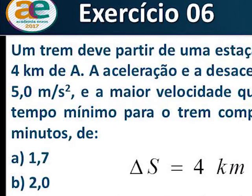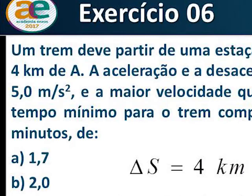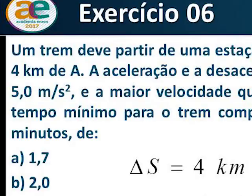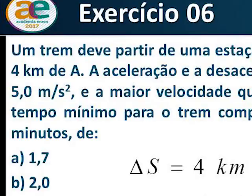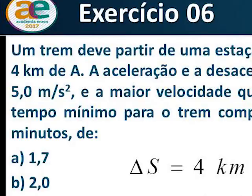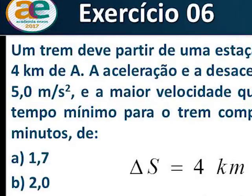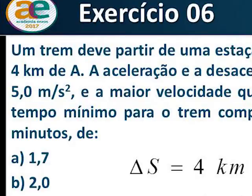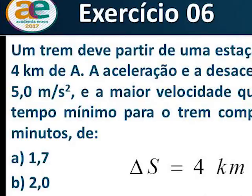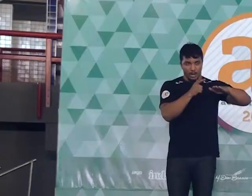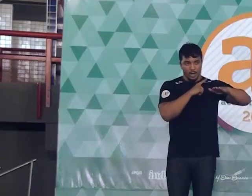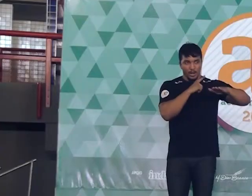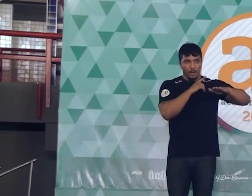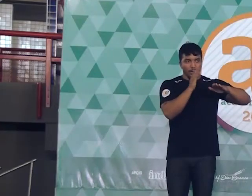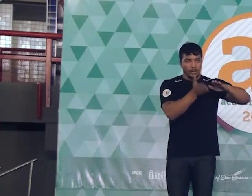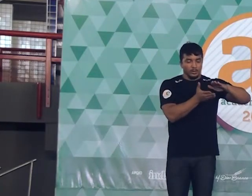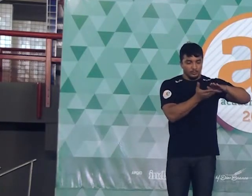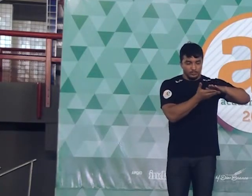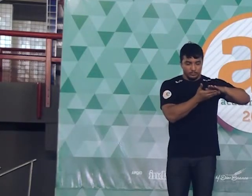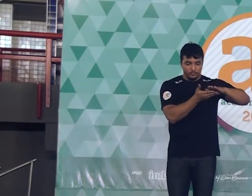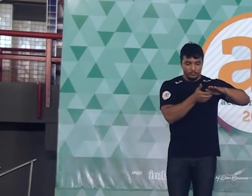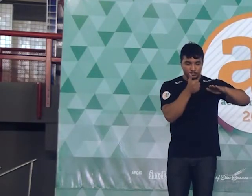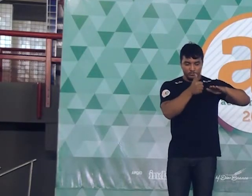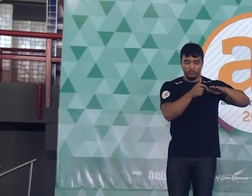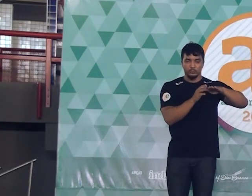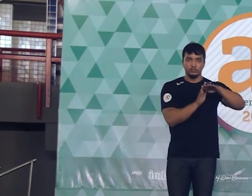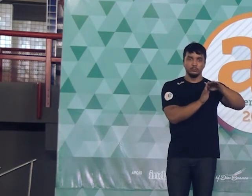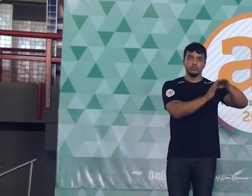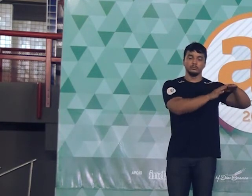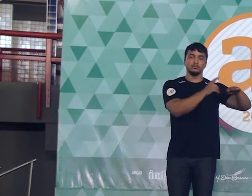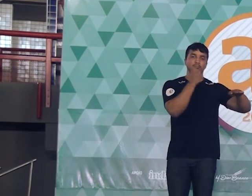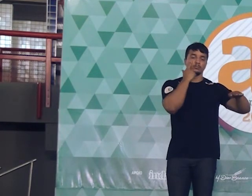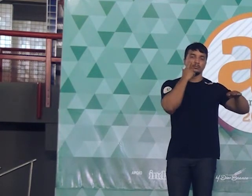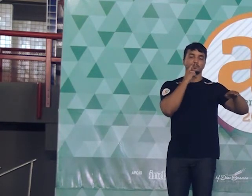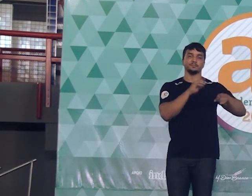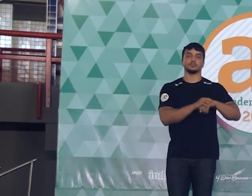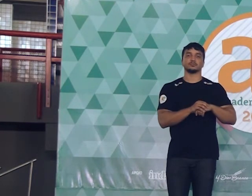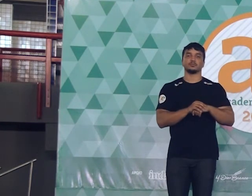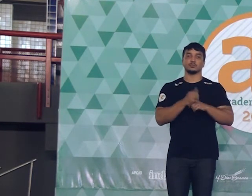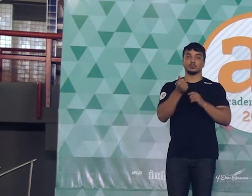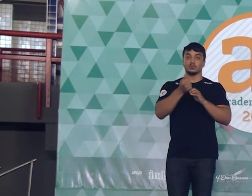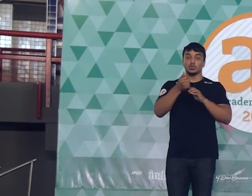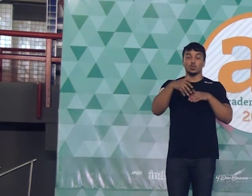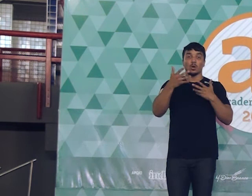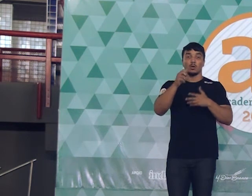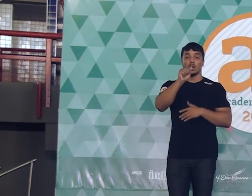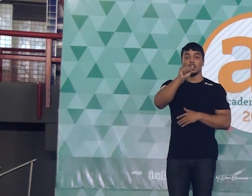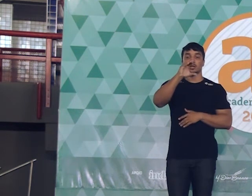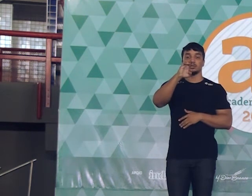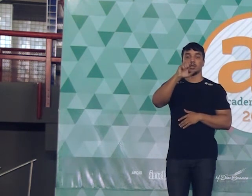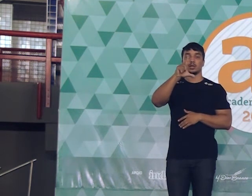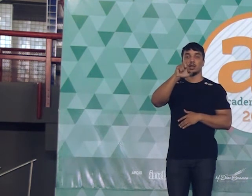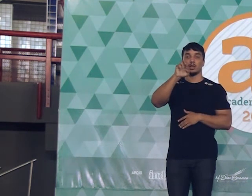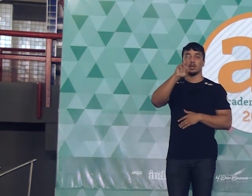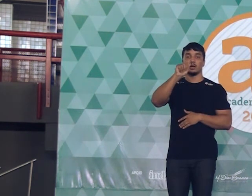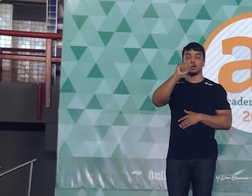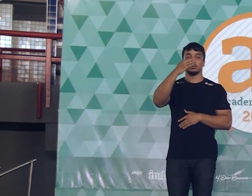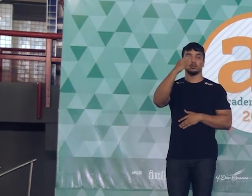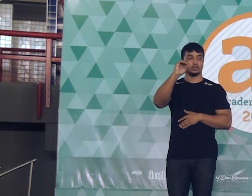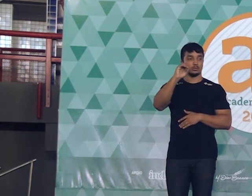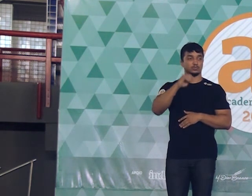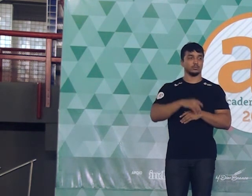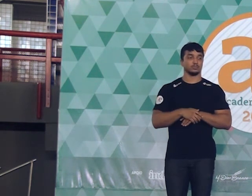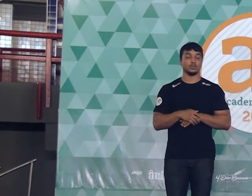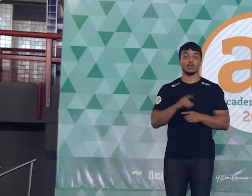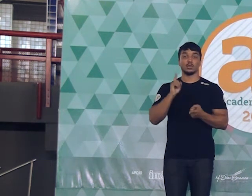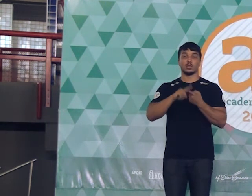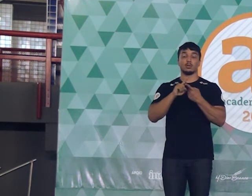velocidade. A questão está fornecendo para a gente a aceleração. E a questão está pedindo